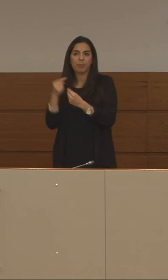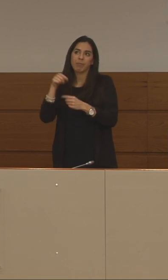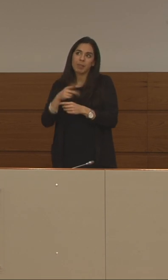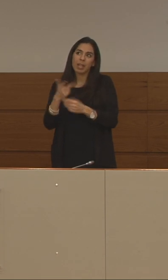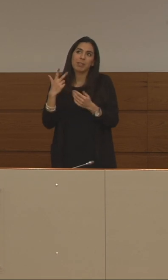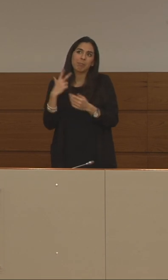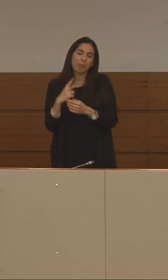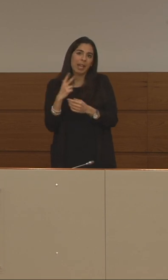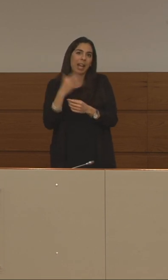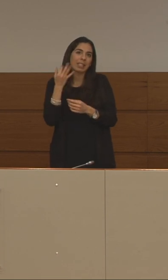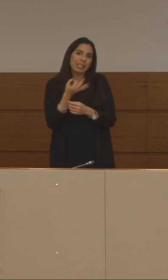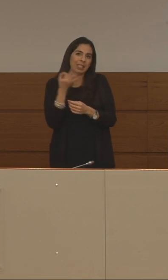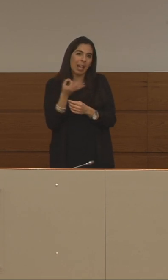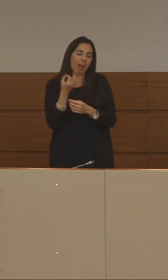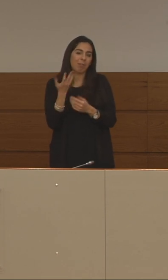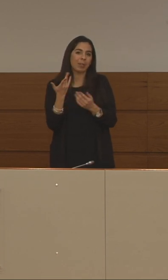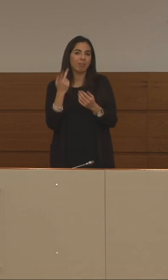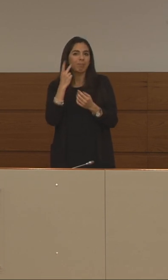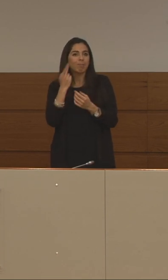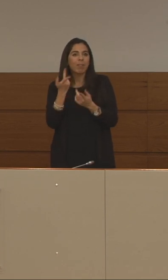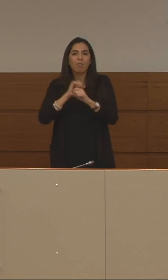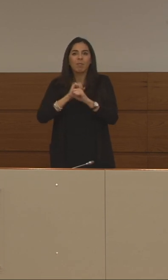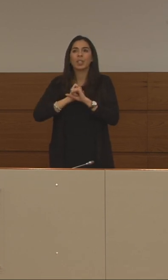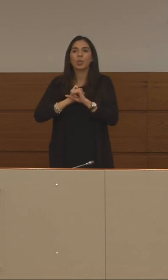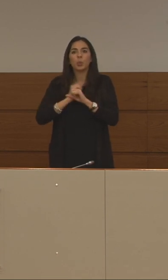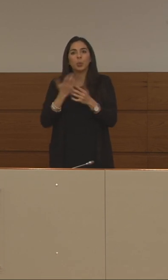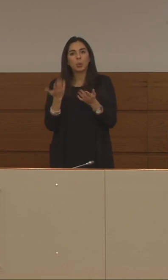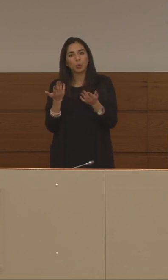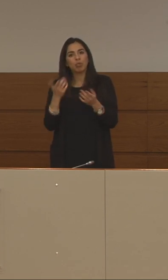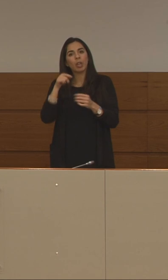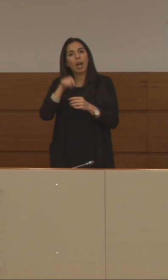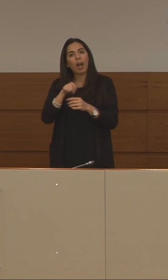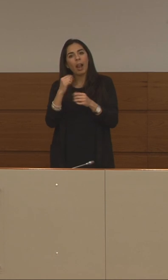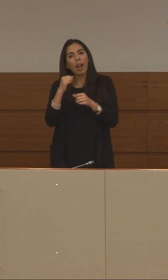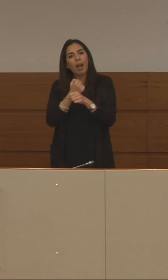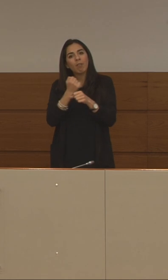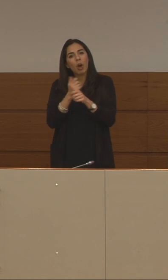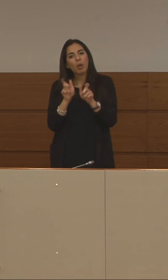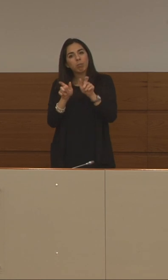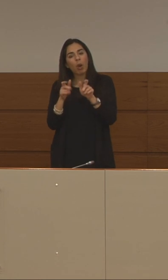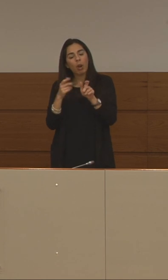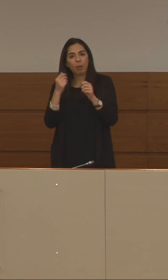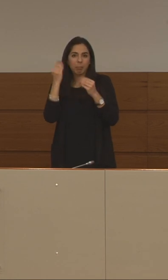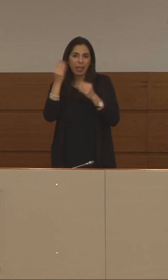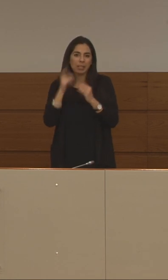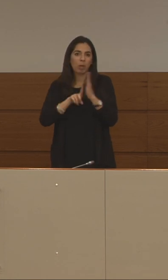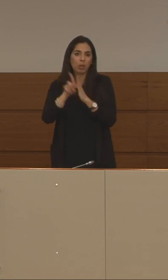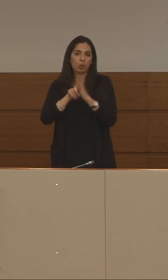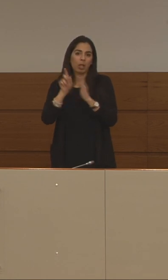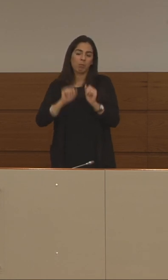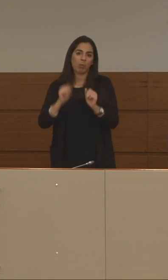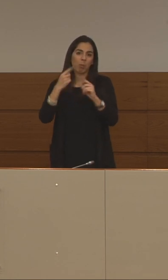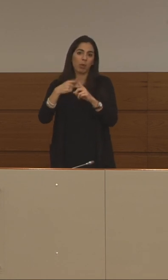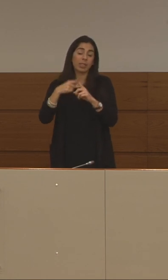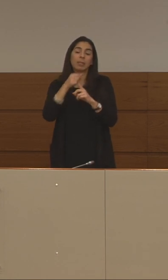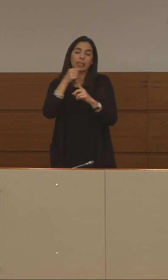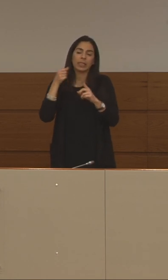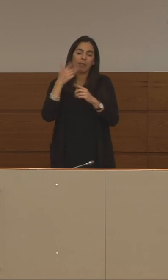con fiducia ai risultati che potrà dare quest opera di contenimento serve tempo per